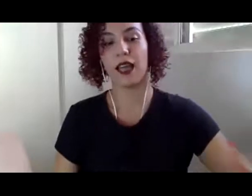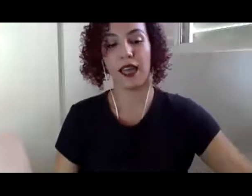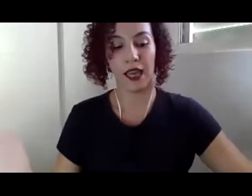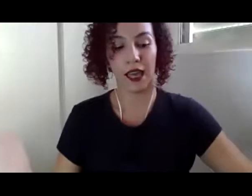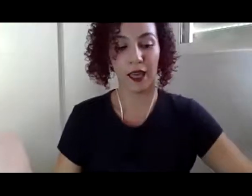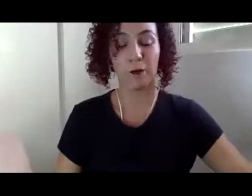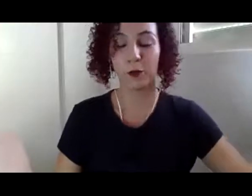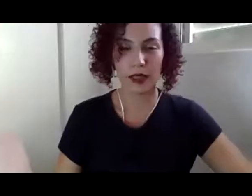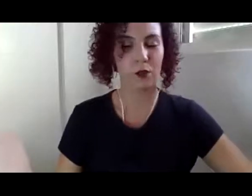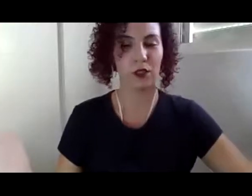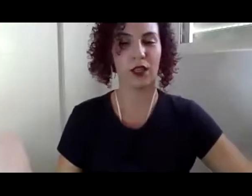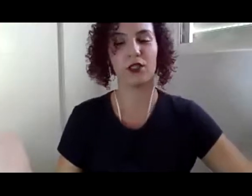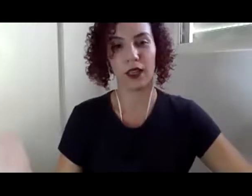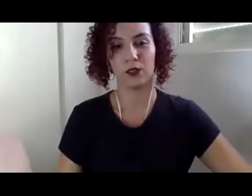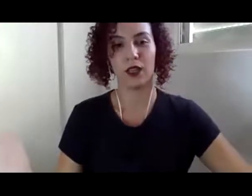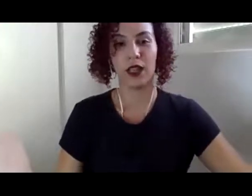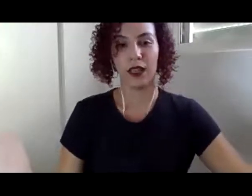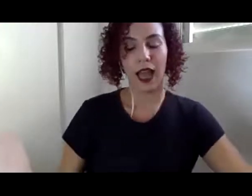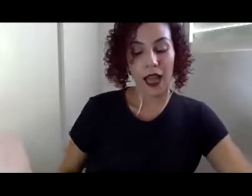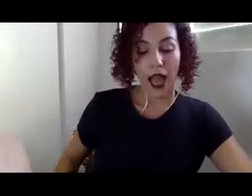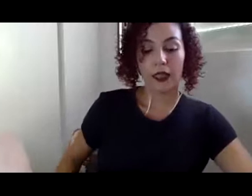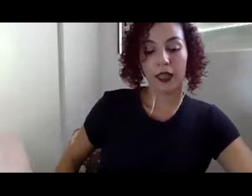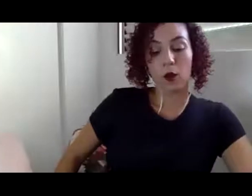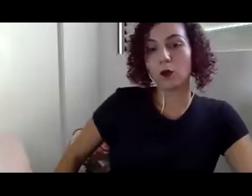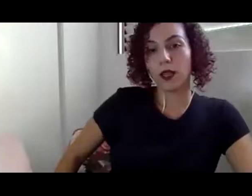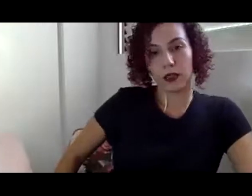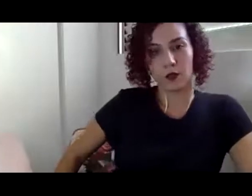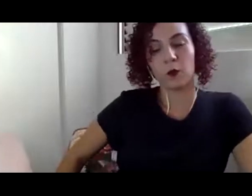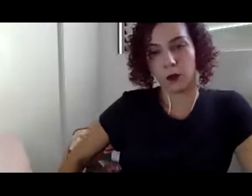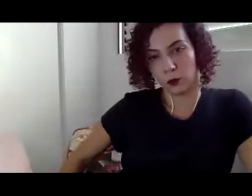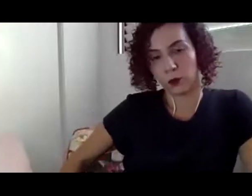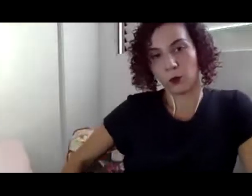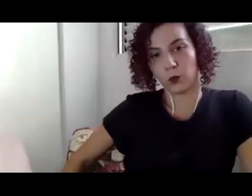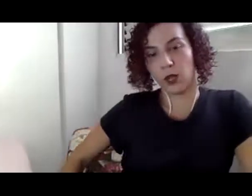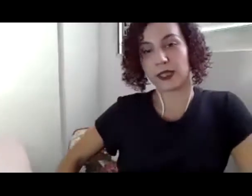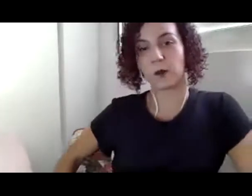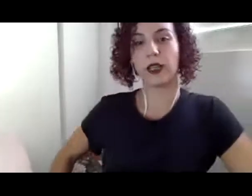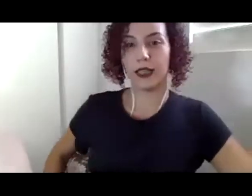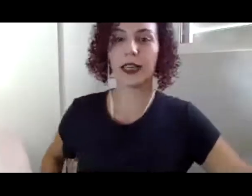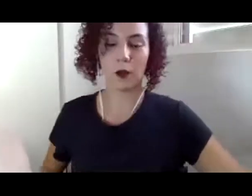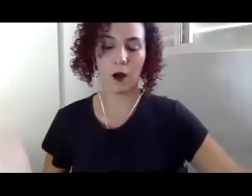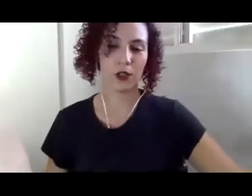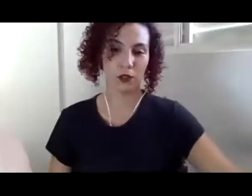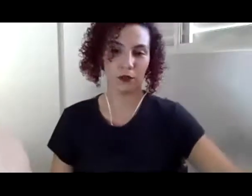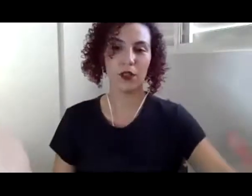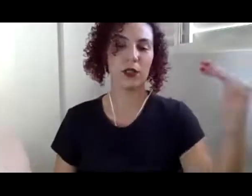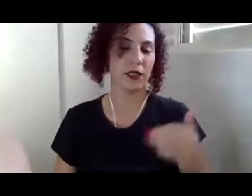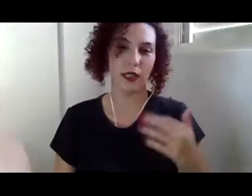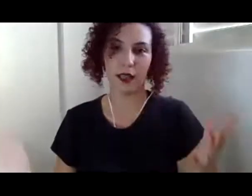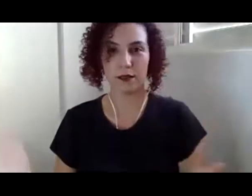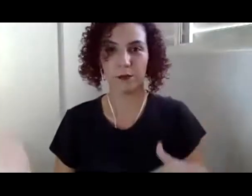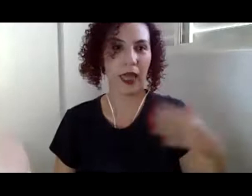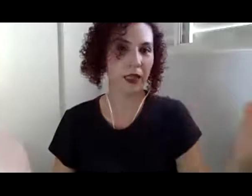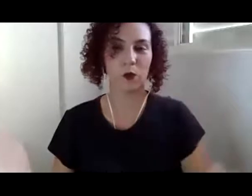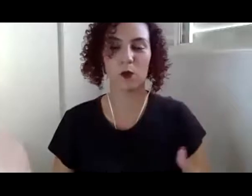diferença, por uma questão de identidade, tá? Aqui eu não estou entrando na questão clínica, igual a gente viu,